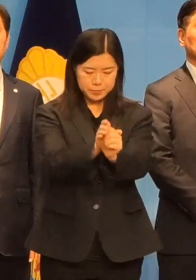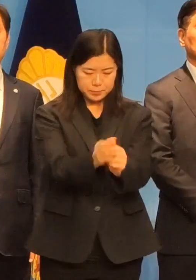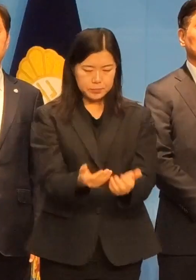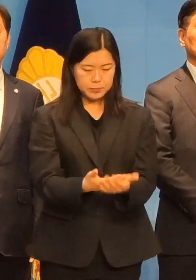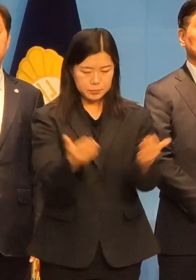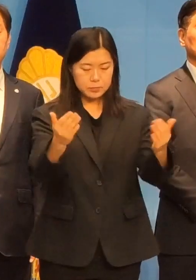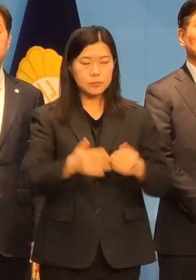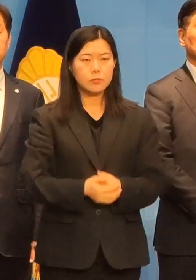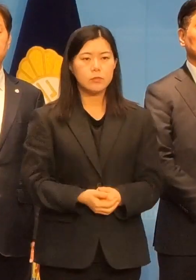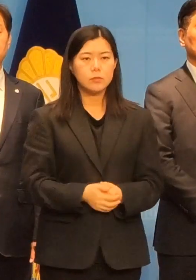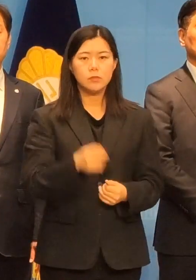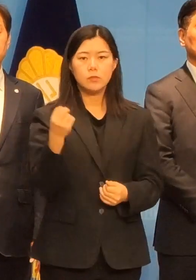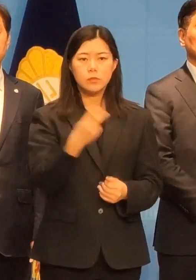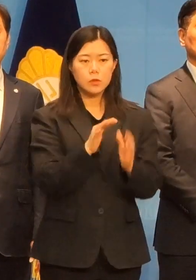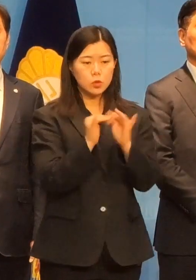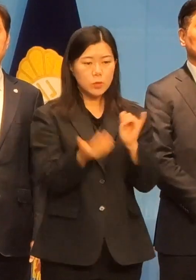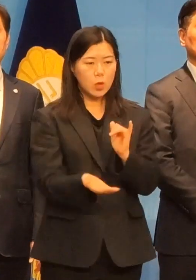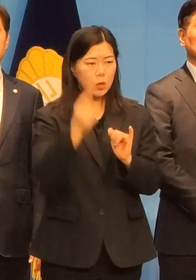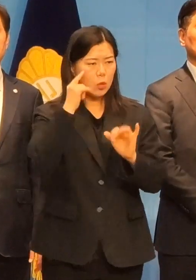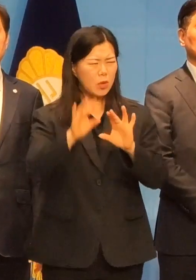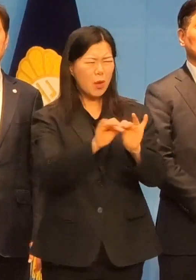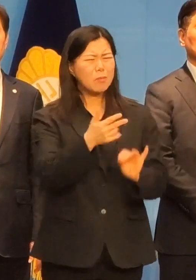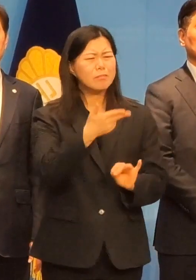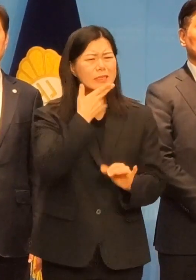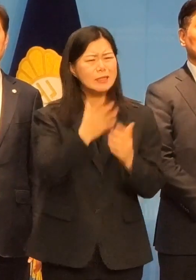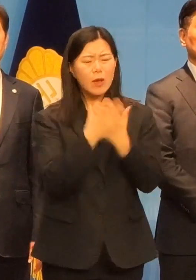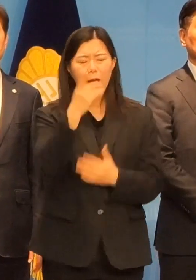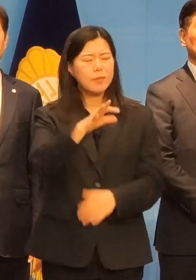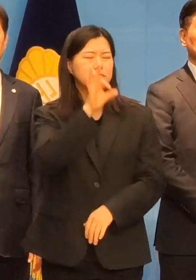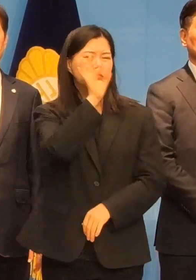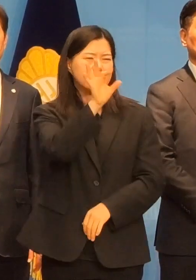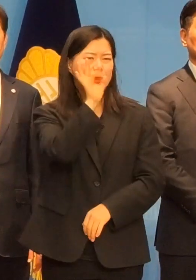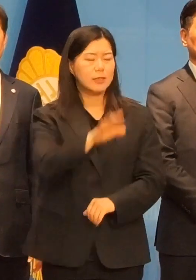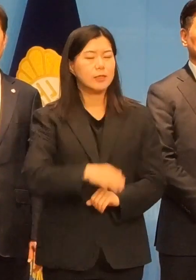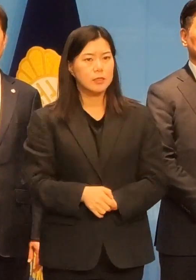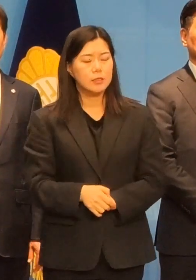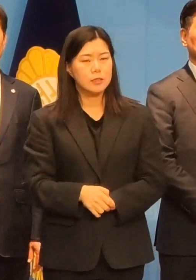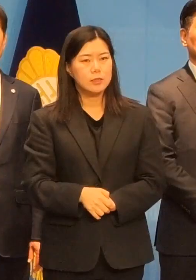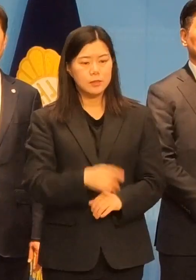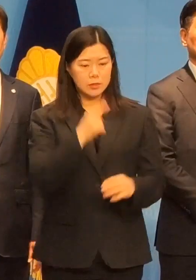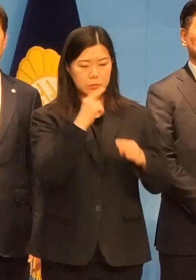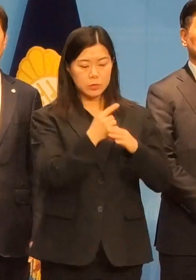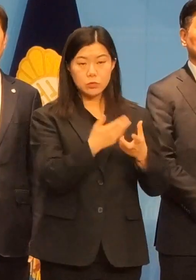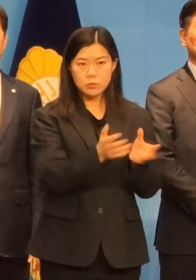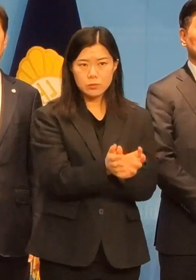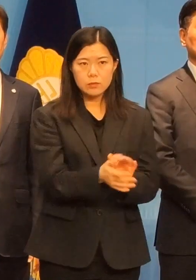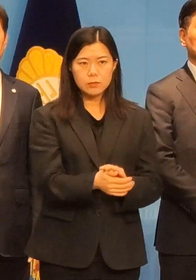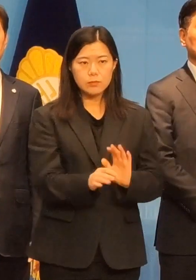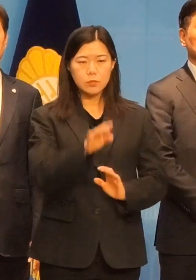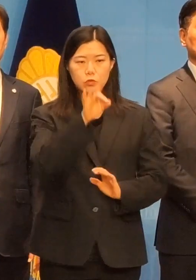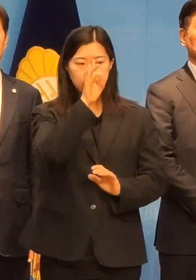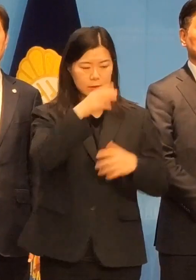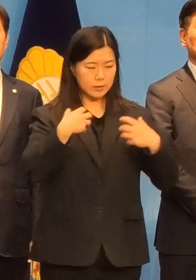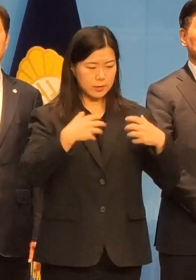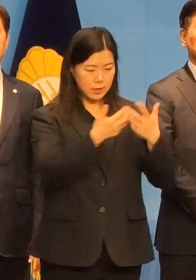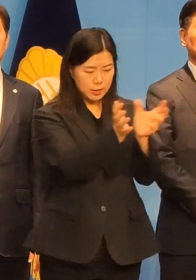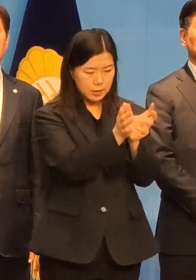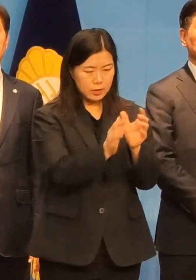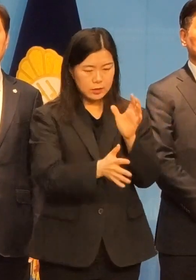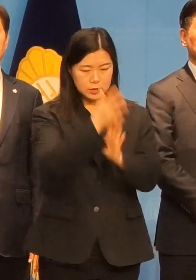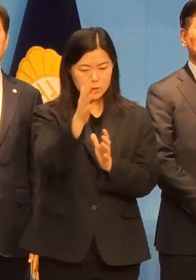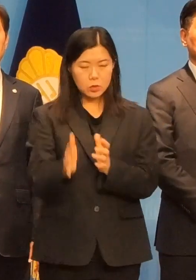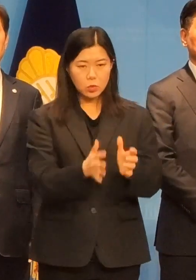이끌어내겠습니다. 아울러 주민의 동의 없는 통합은 있을 수 없습니다. 더불어민주당은 중앙당과 시도당